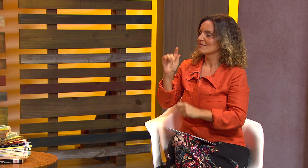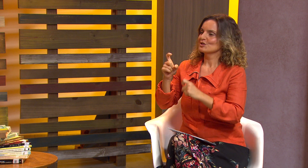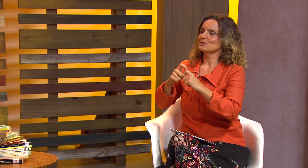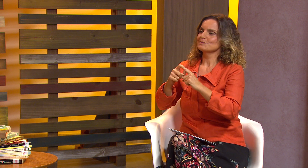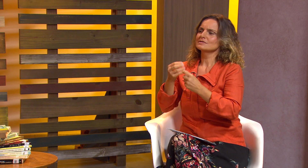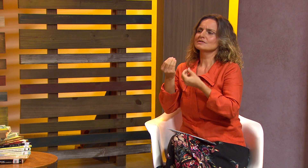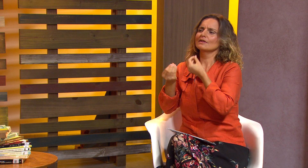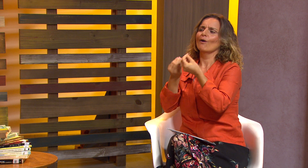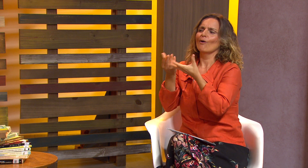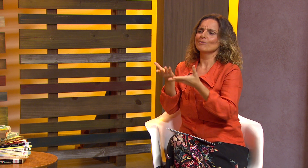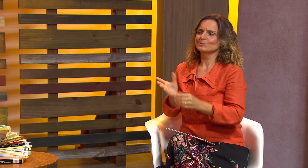na Faculdade de Medicina?